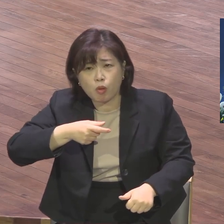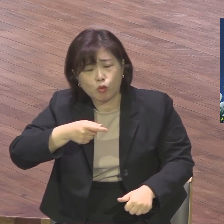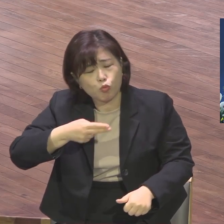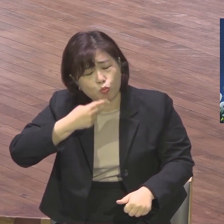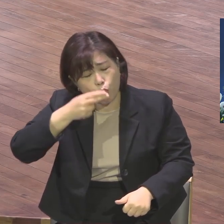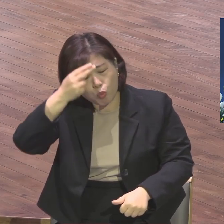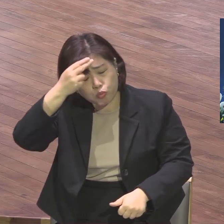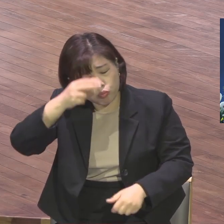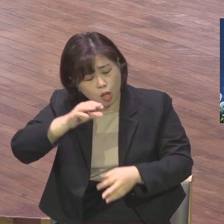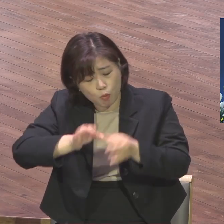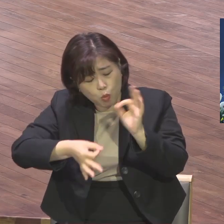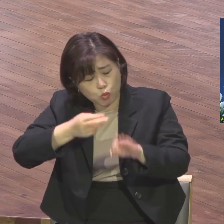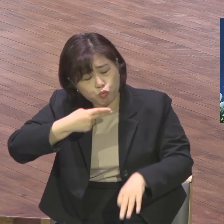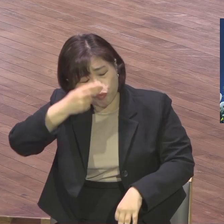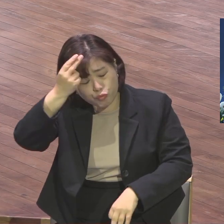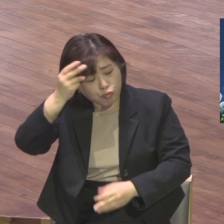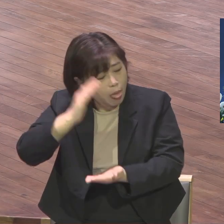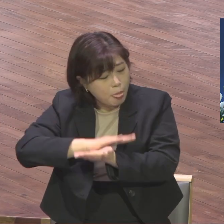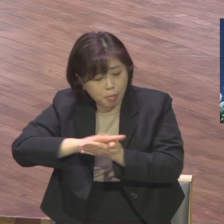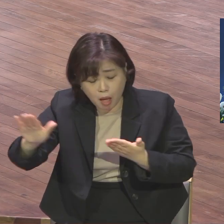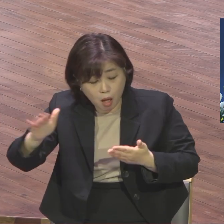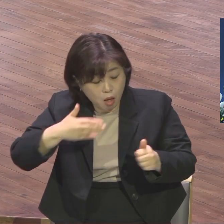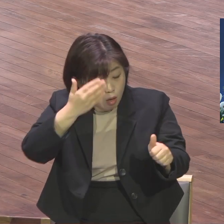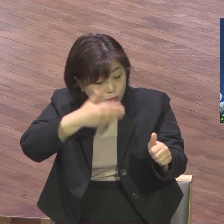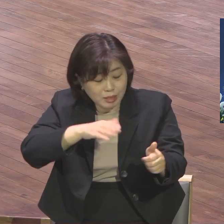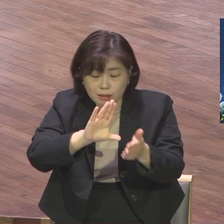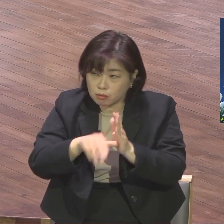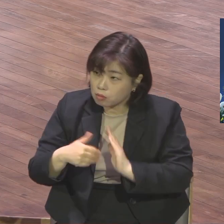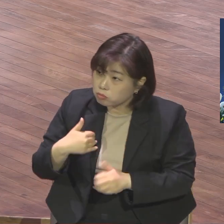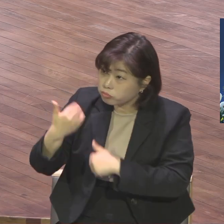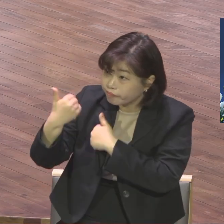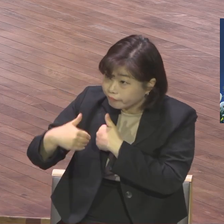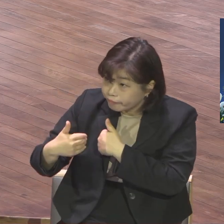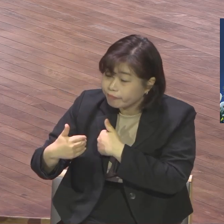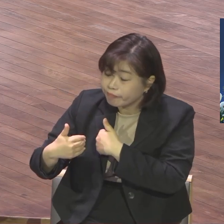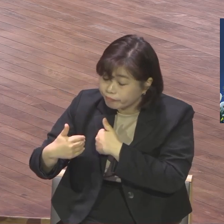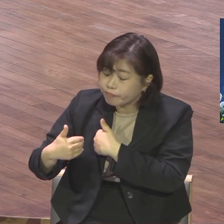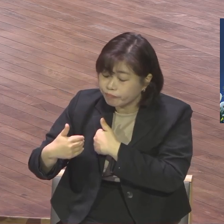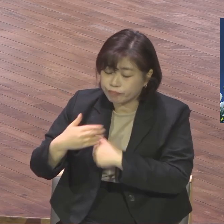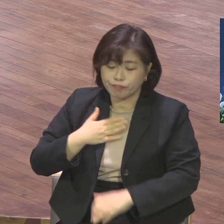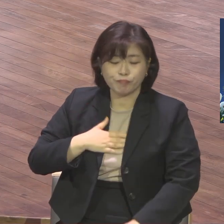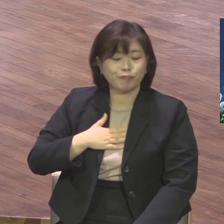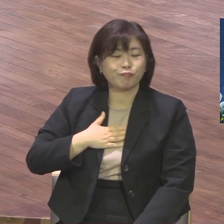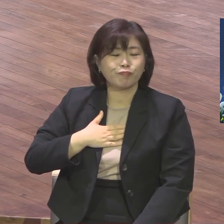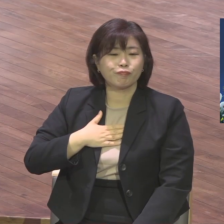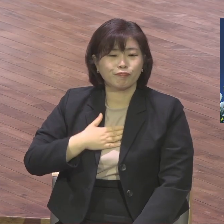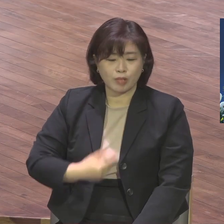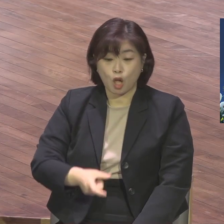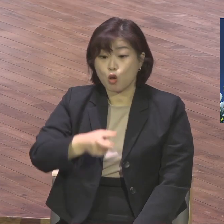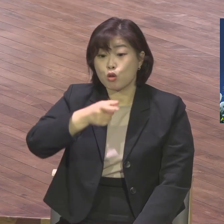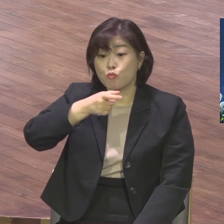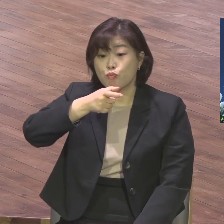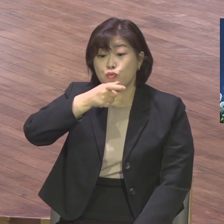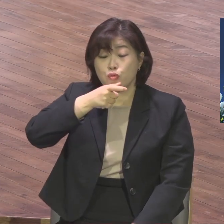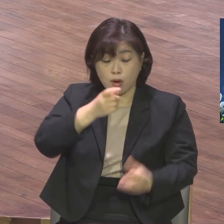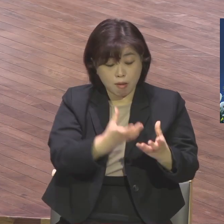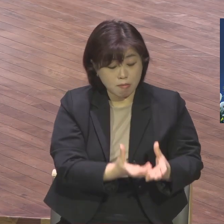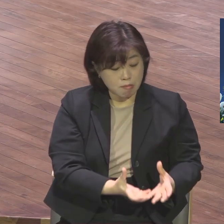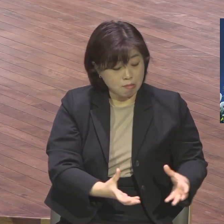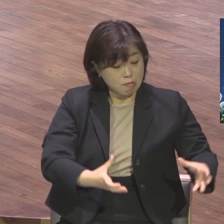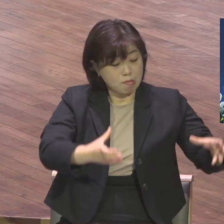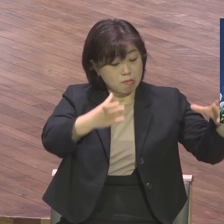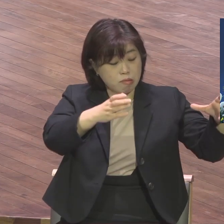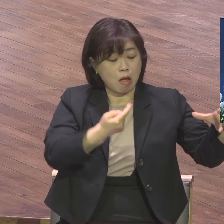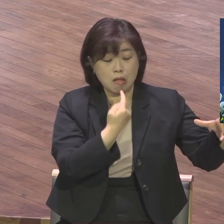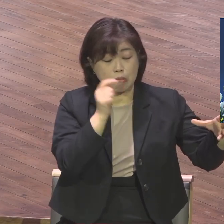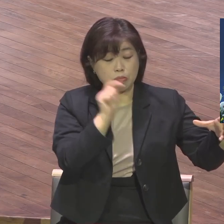주인도 아닌데 포도주를 문제 해결하랍니까? 예수님이 좀 물을 떠서 갖다 줘.